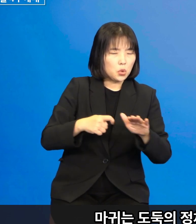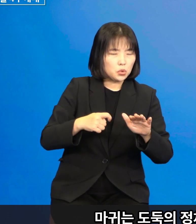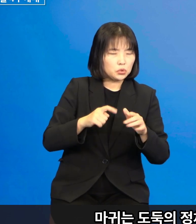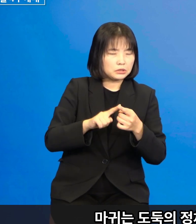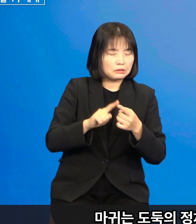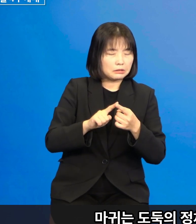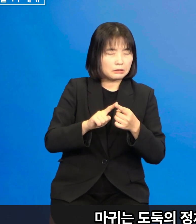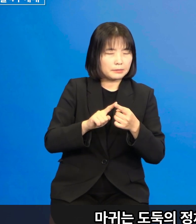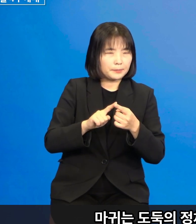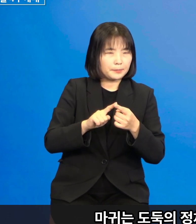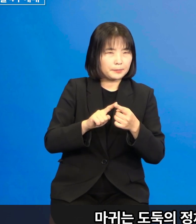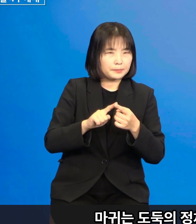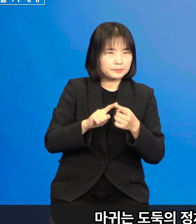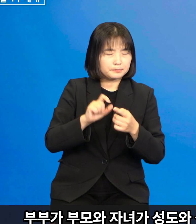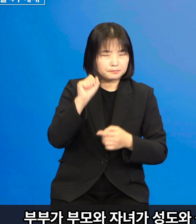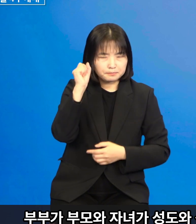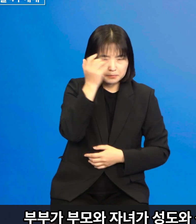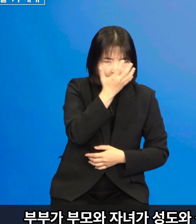채 속임으로써